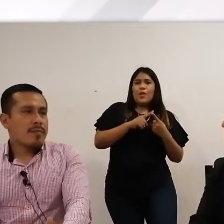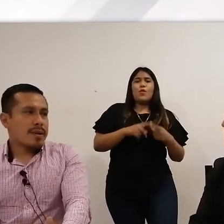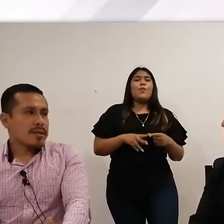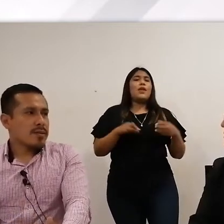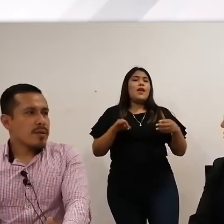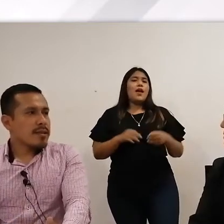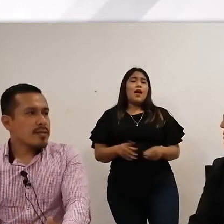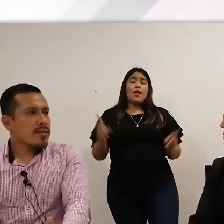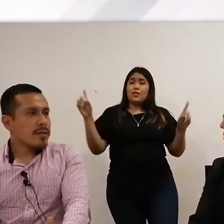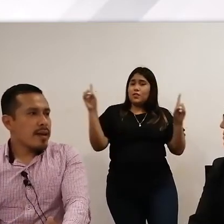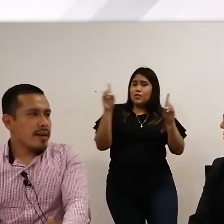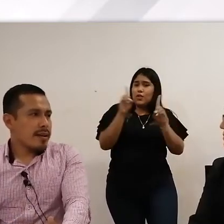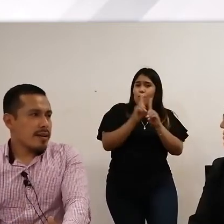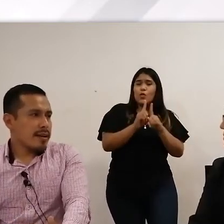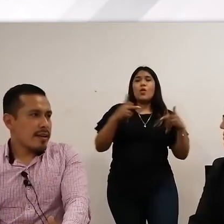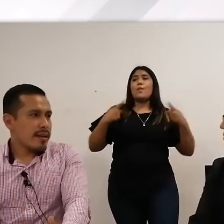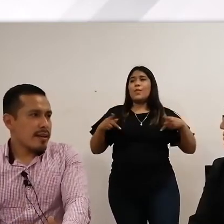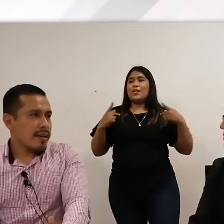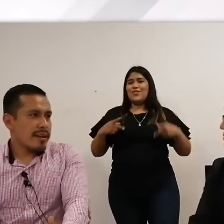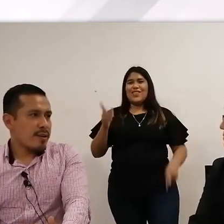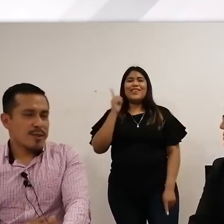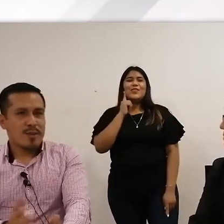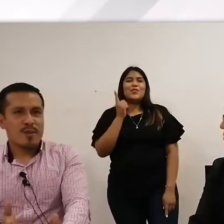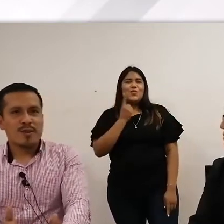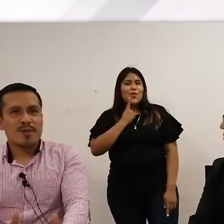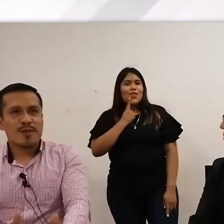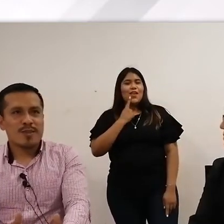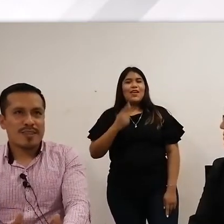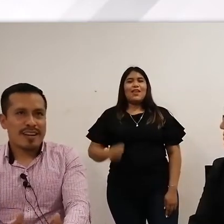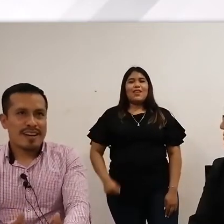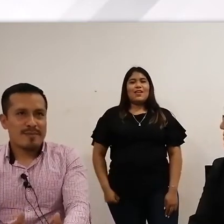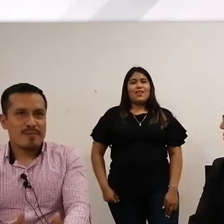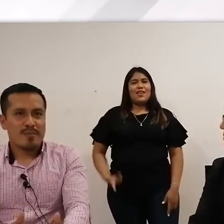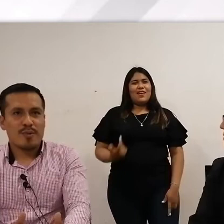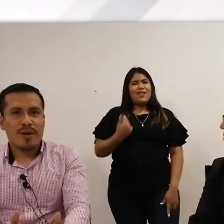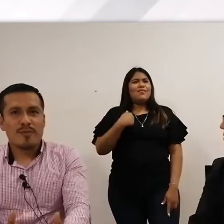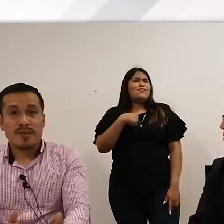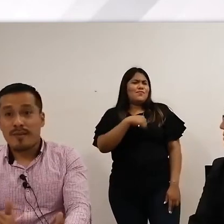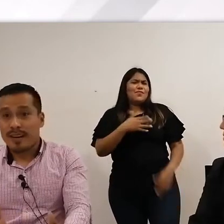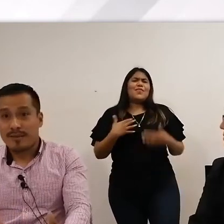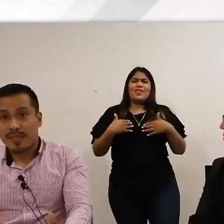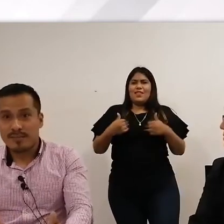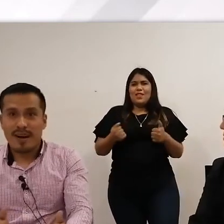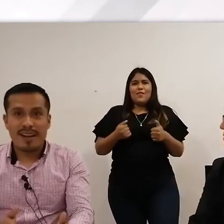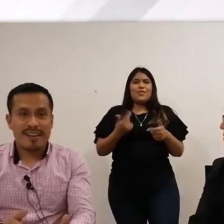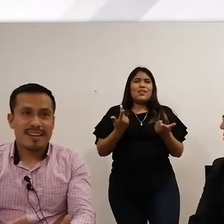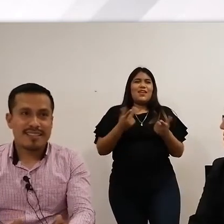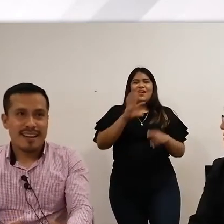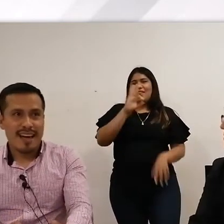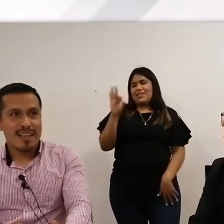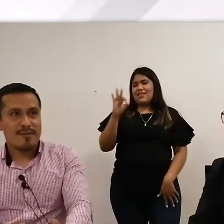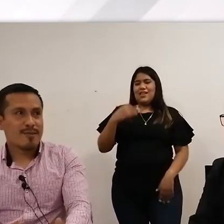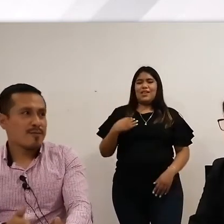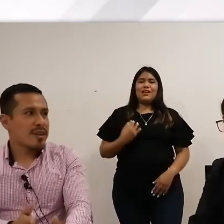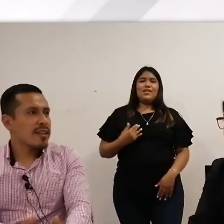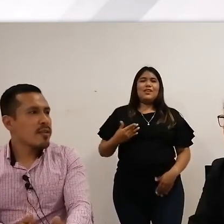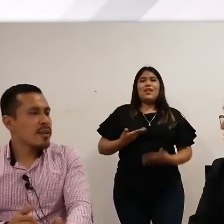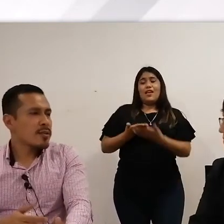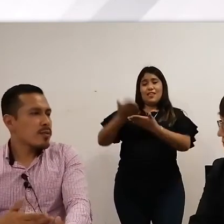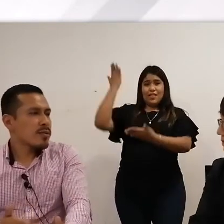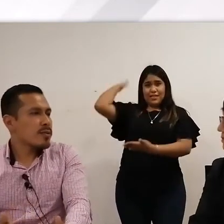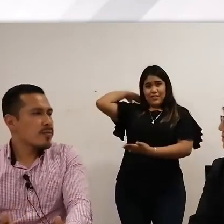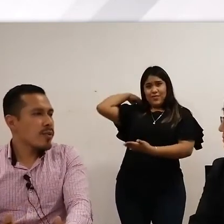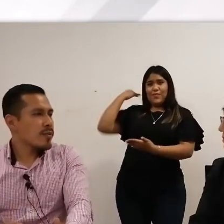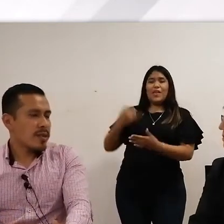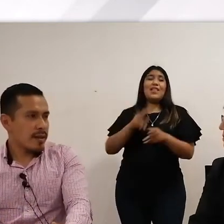acercarse a una persona sorda, no es como nosotros que podemos hablarnos de espaldas, de lado, bien,